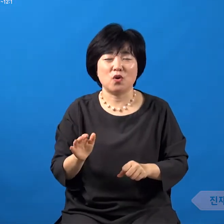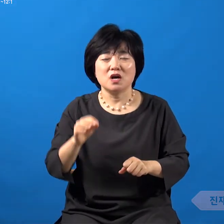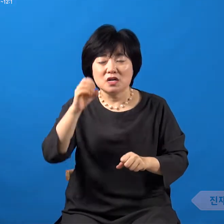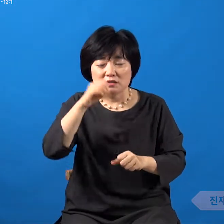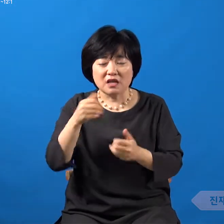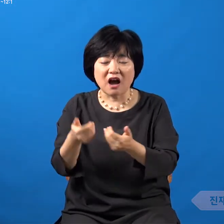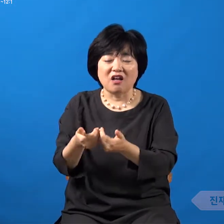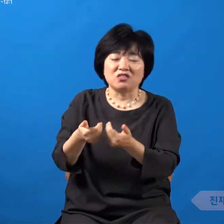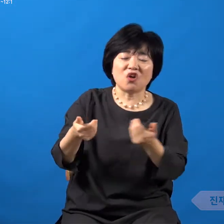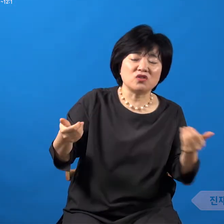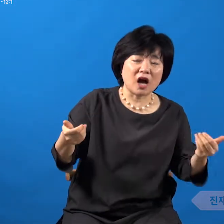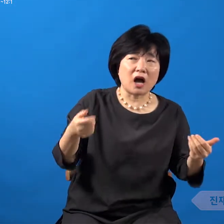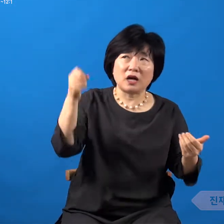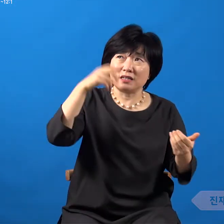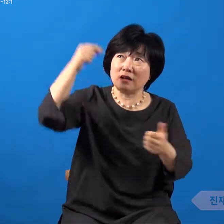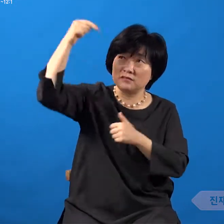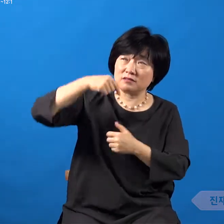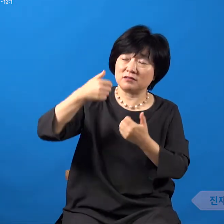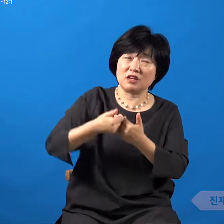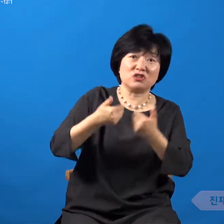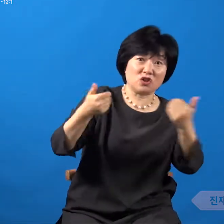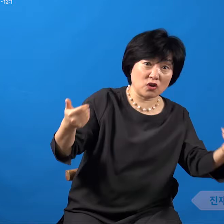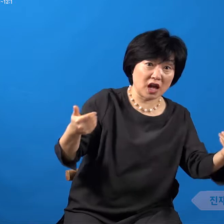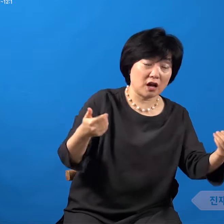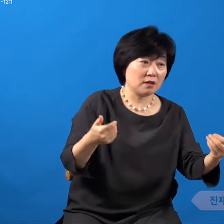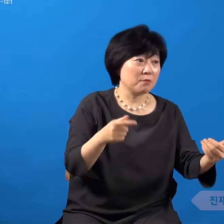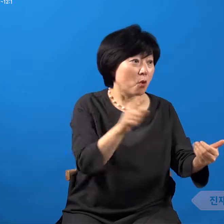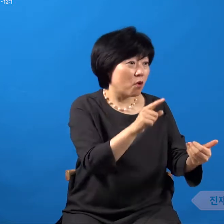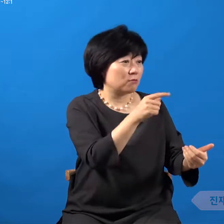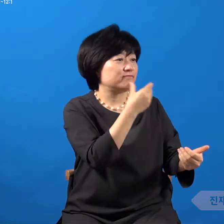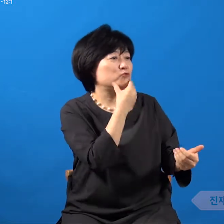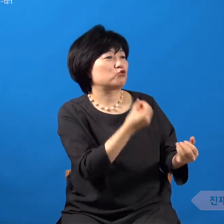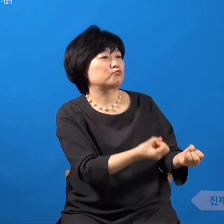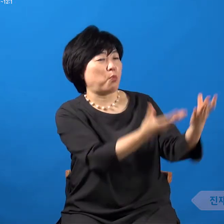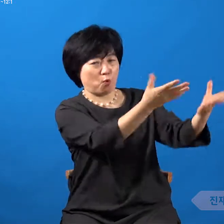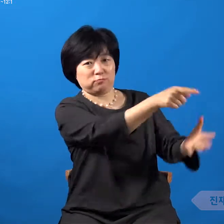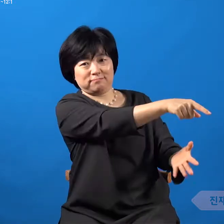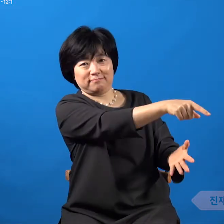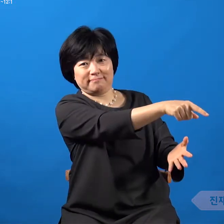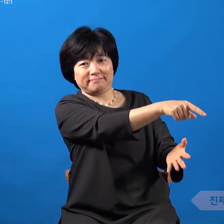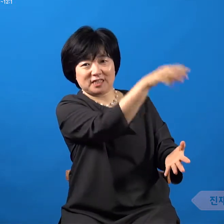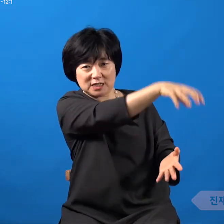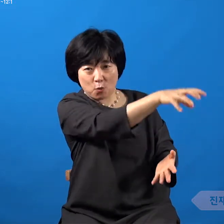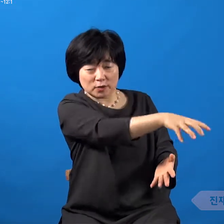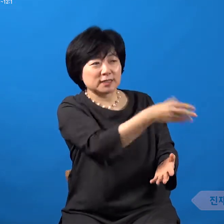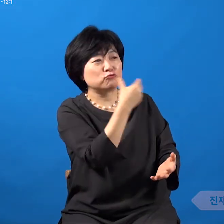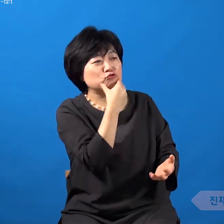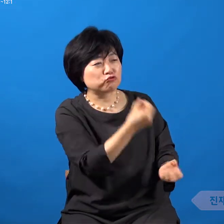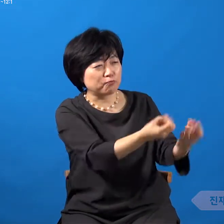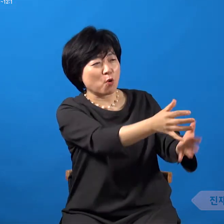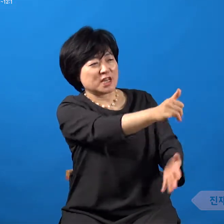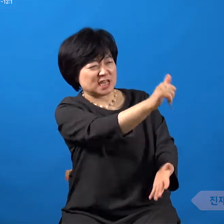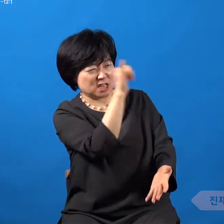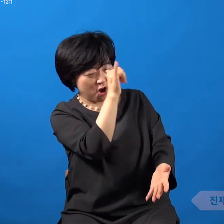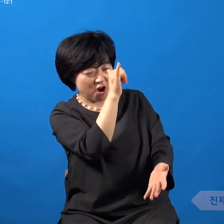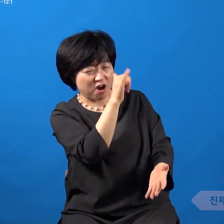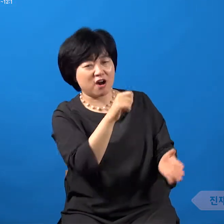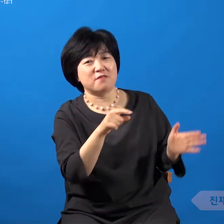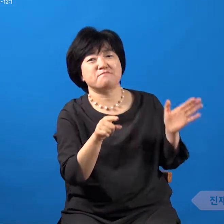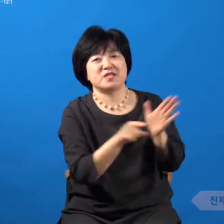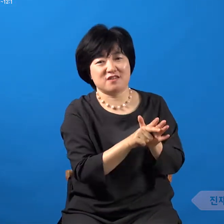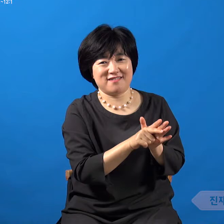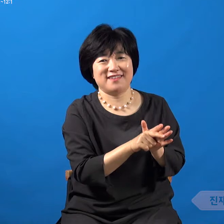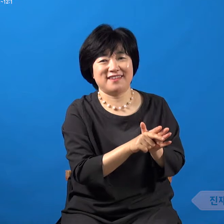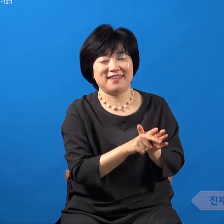아니라 축복의 땅을 향한 떠남입니다. 내가 있는 곳에서 축복의 땅을 향해 떠납니다. 내가